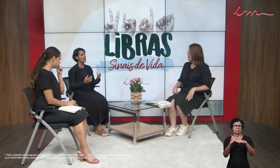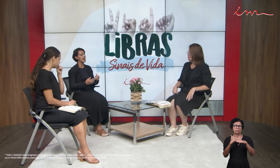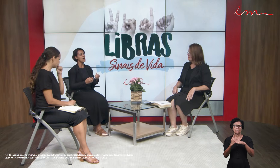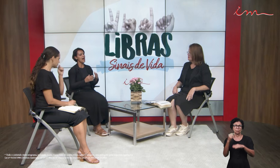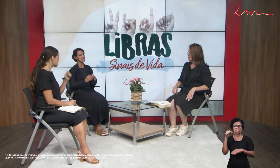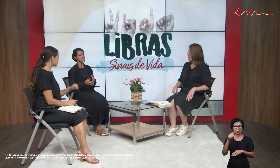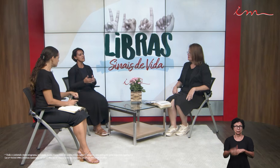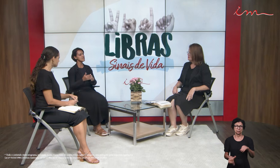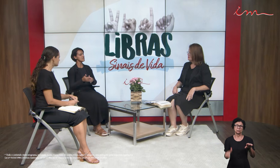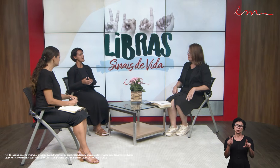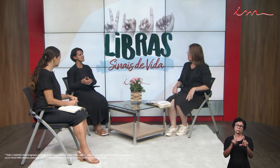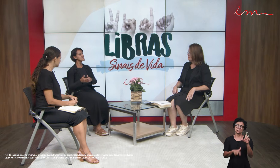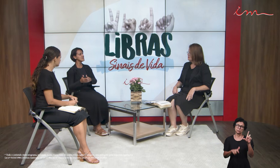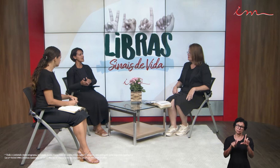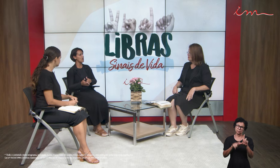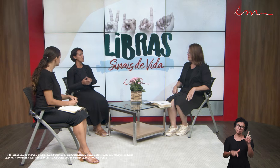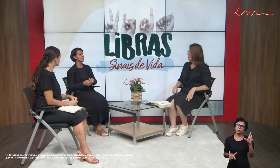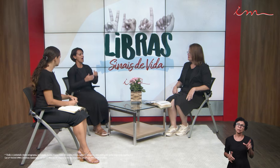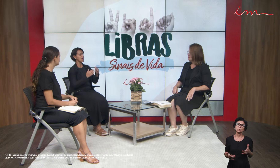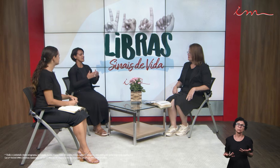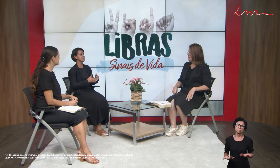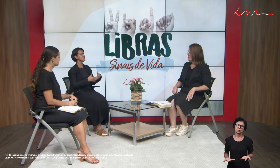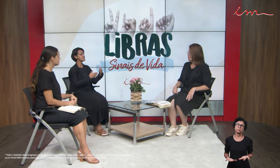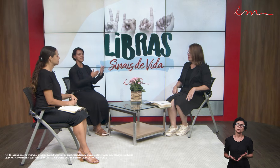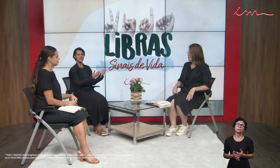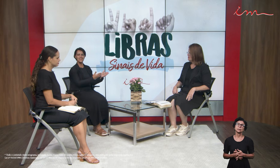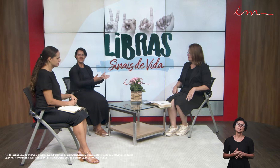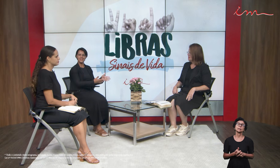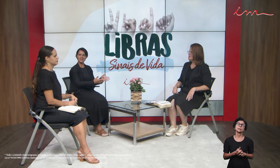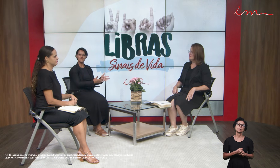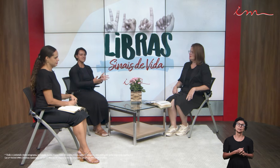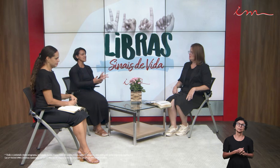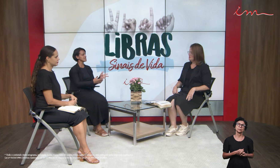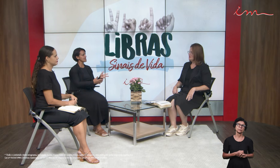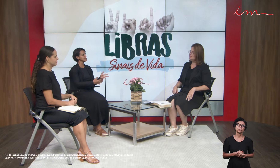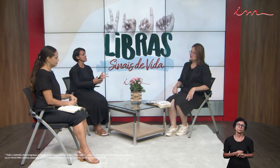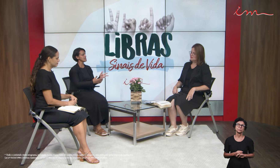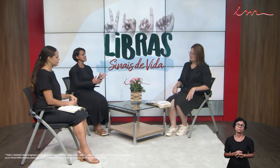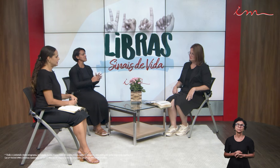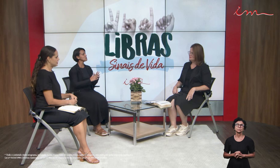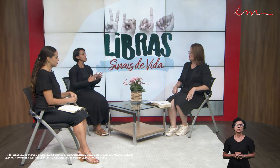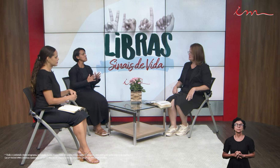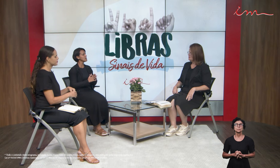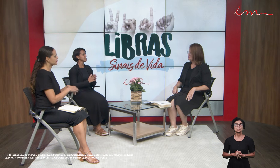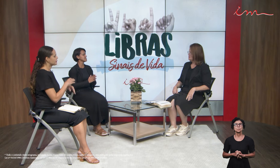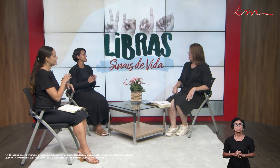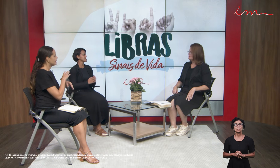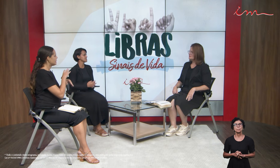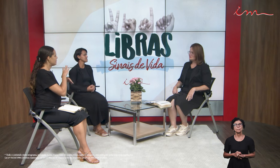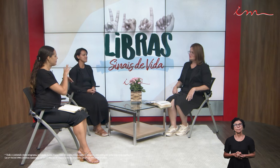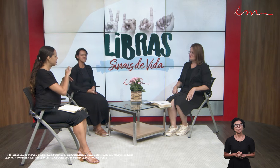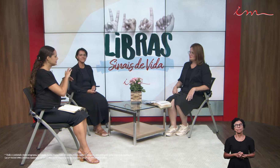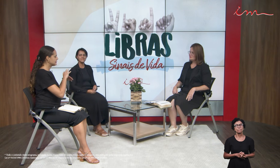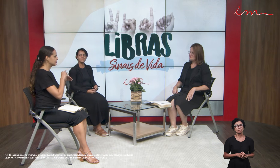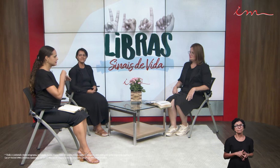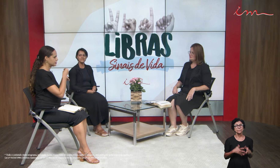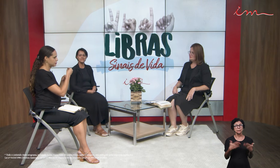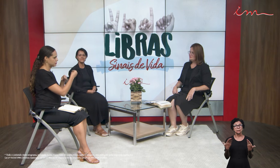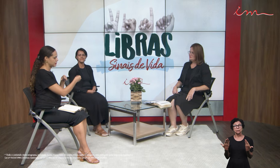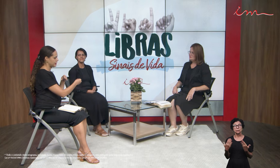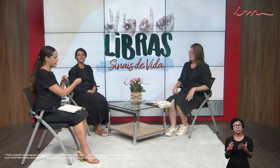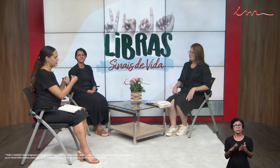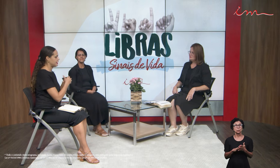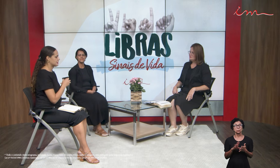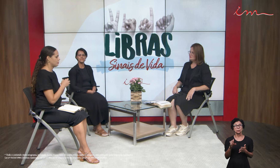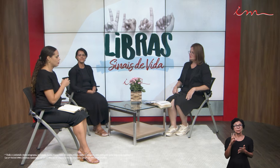regra. Aqui você faz literal, aqui você, né, você traz a revelação. Não é uma receita. E pegando esse